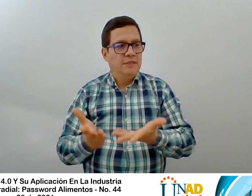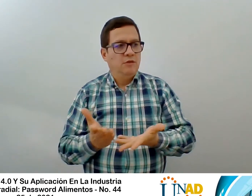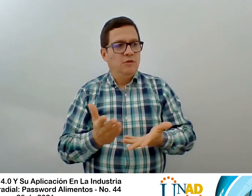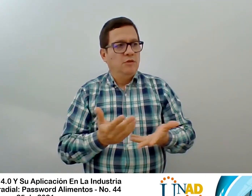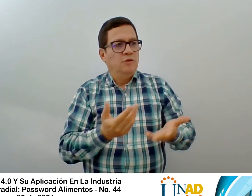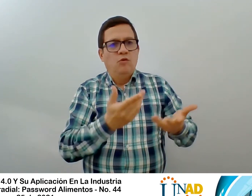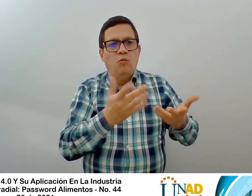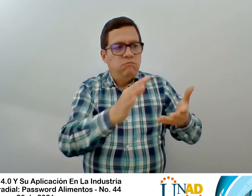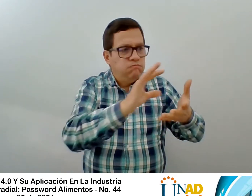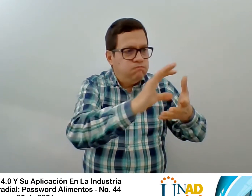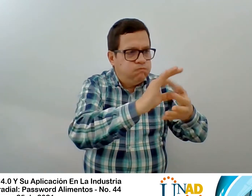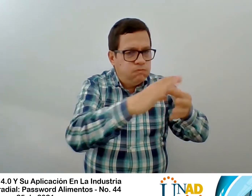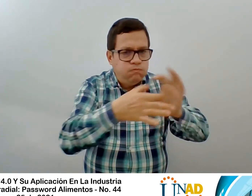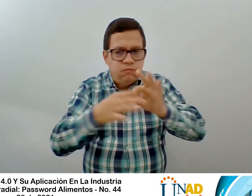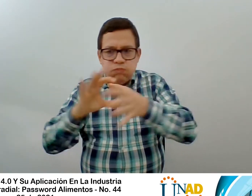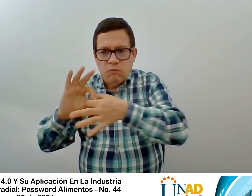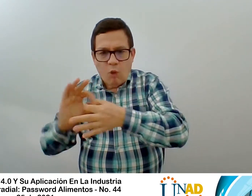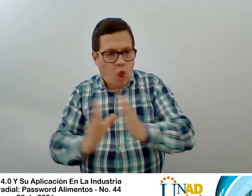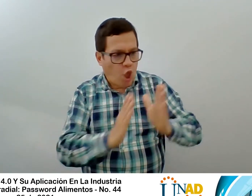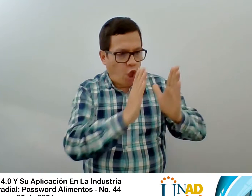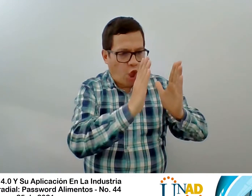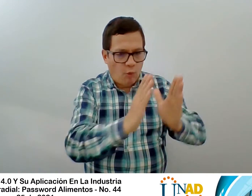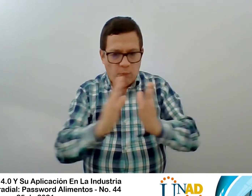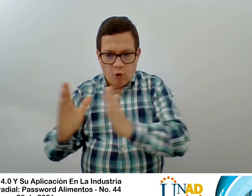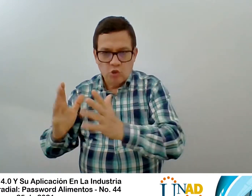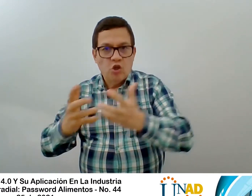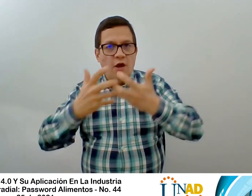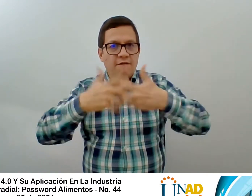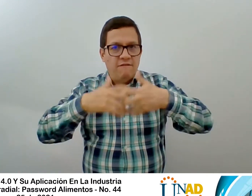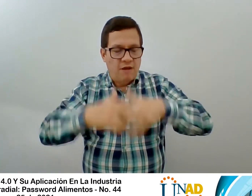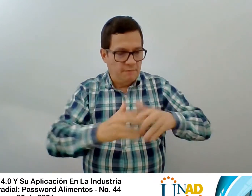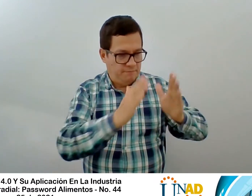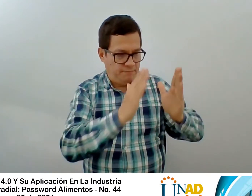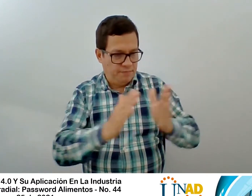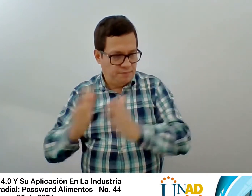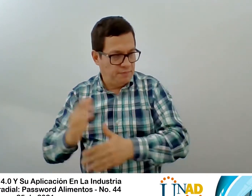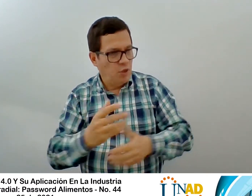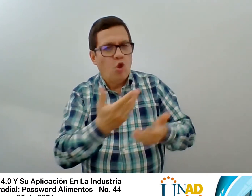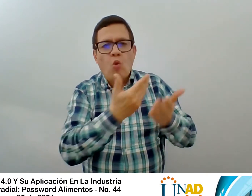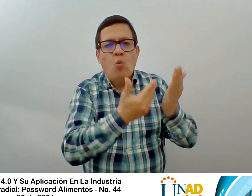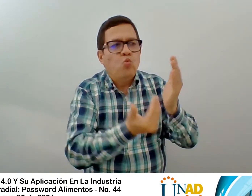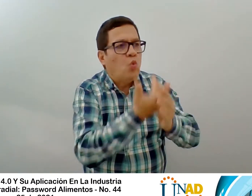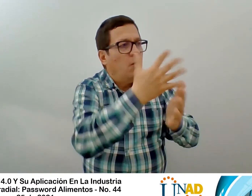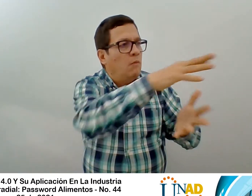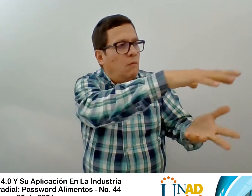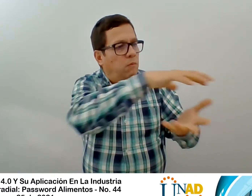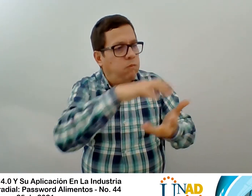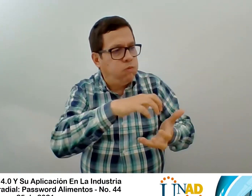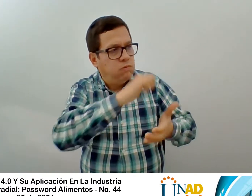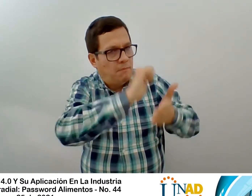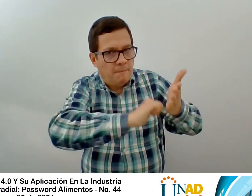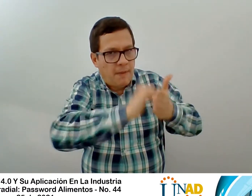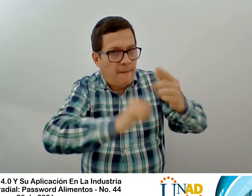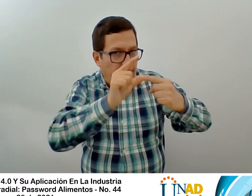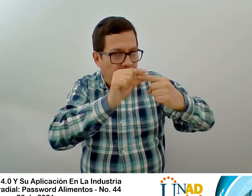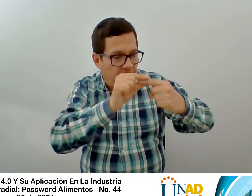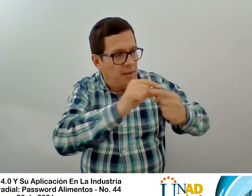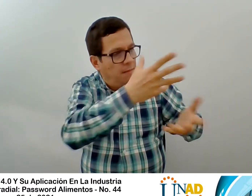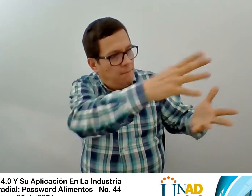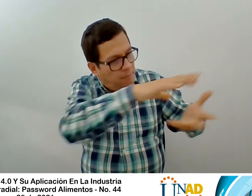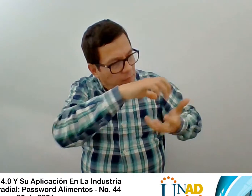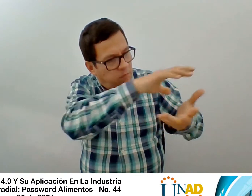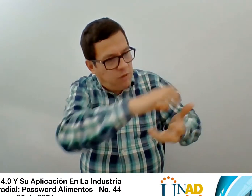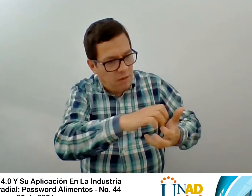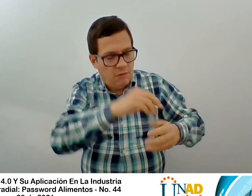recolectada. Las cadenas de suministro se podrán comunicar mejor y van a estar articuladas a los productores y